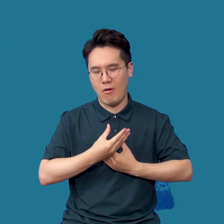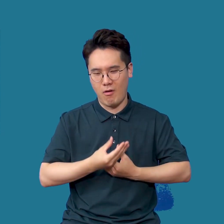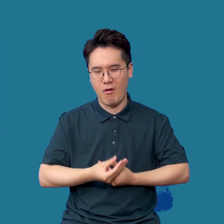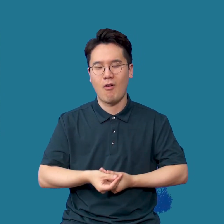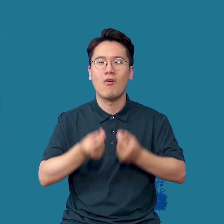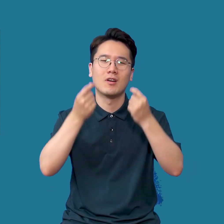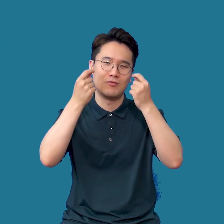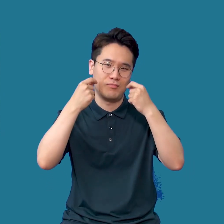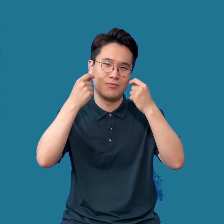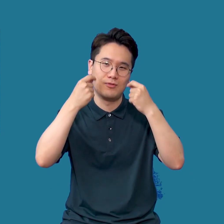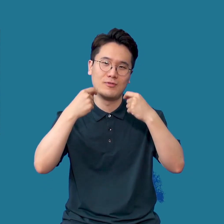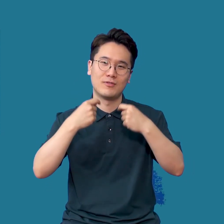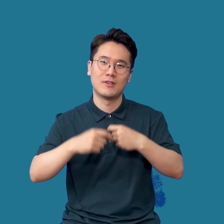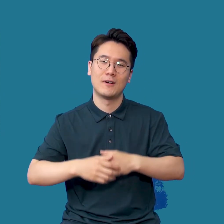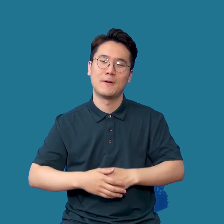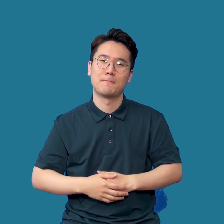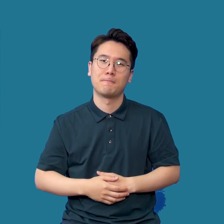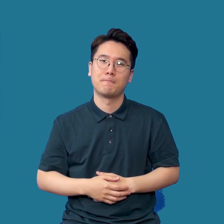여러분,